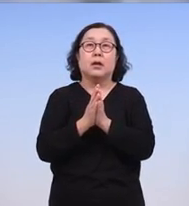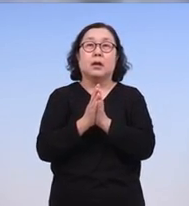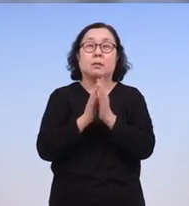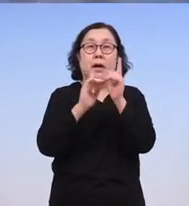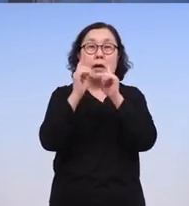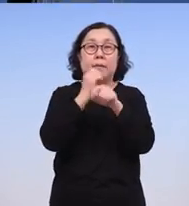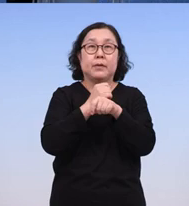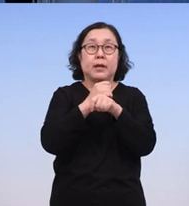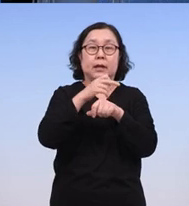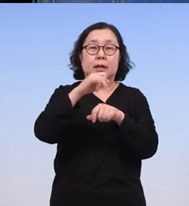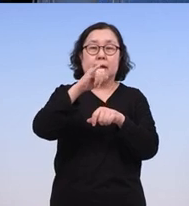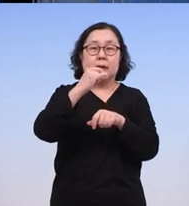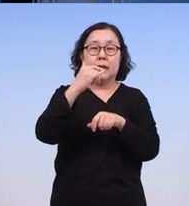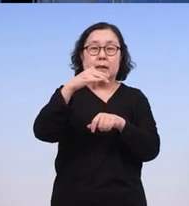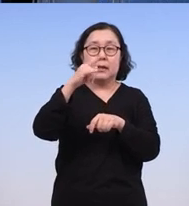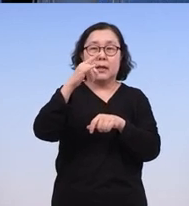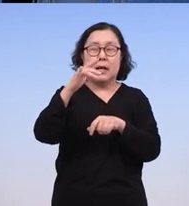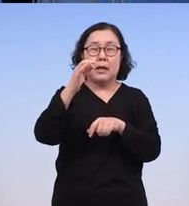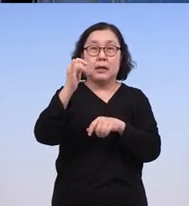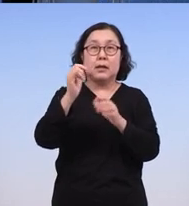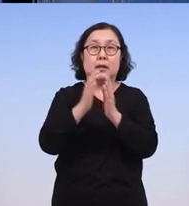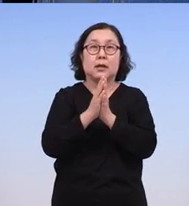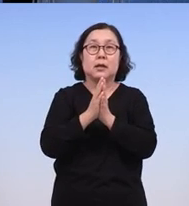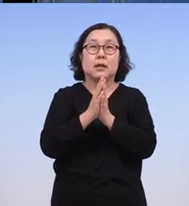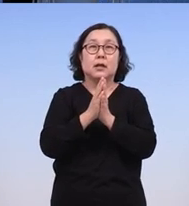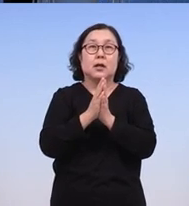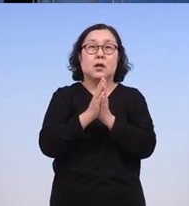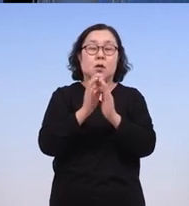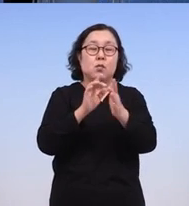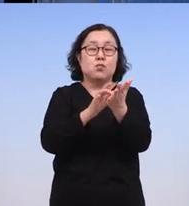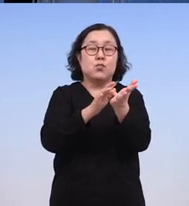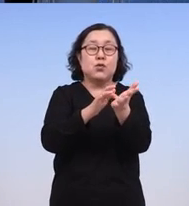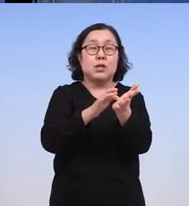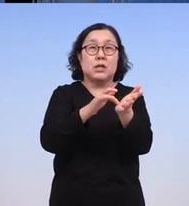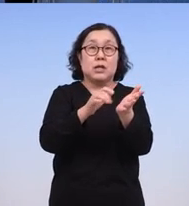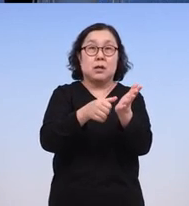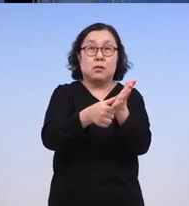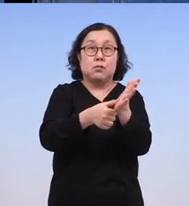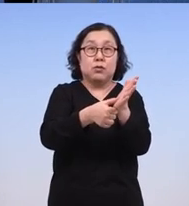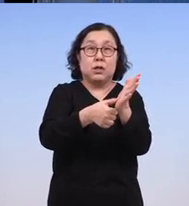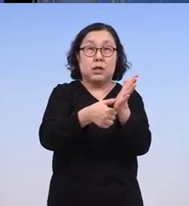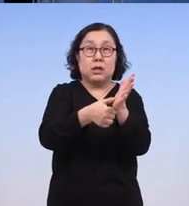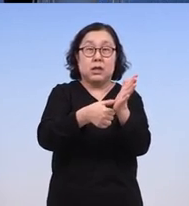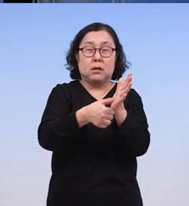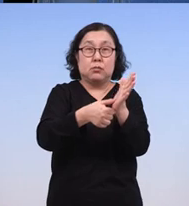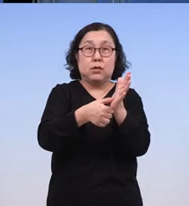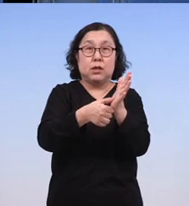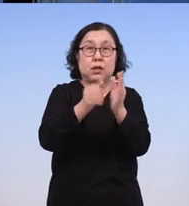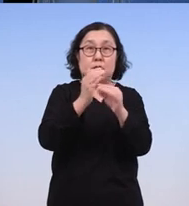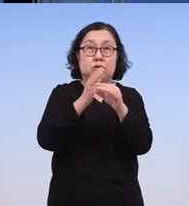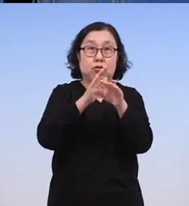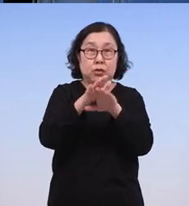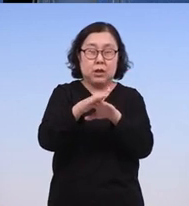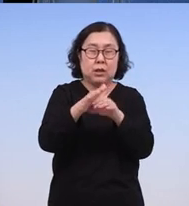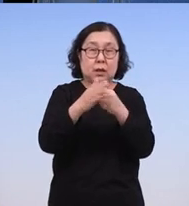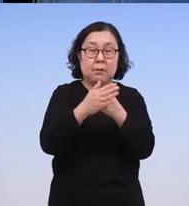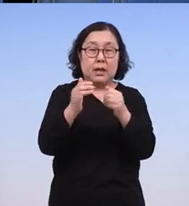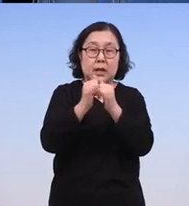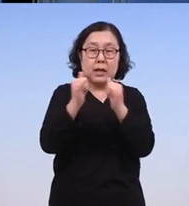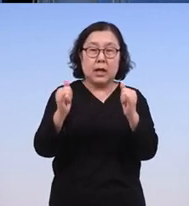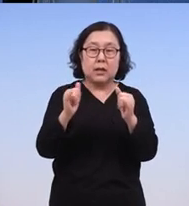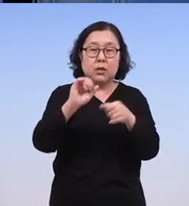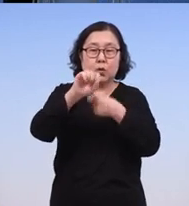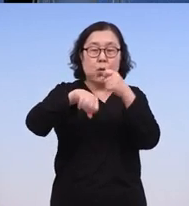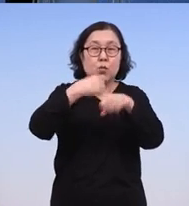내용이 나오는데 들어보세요. 킨제이는 다윈의 물질주의에 심취해서 환원주의 용어로